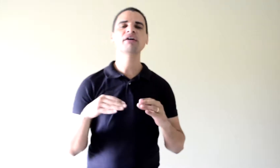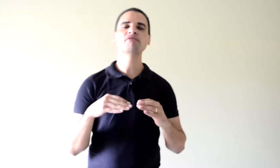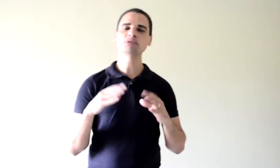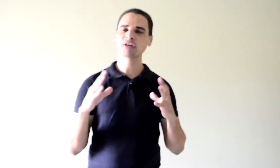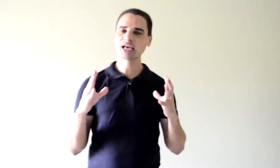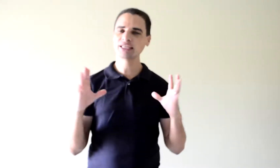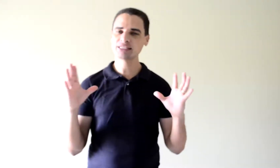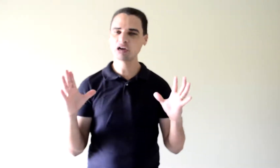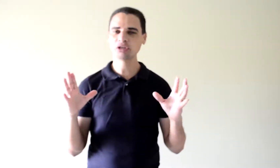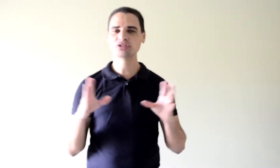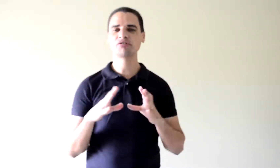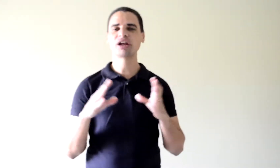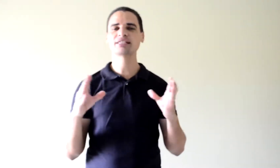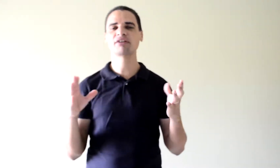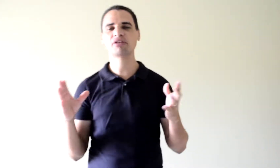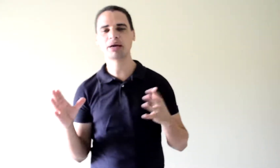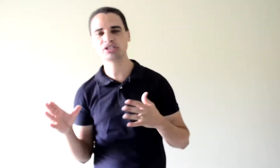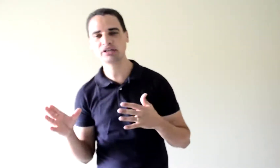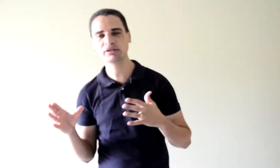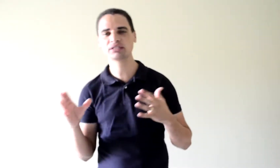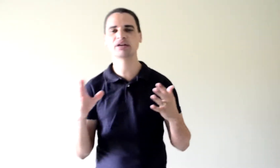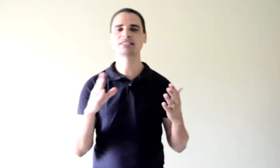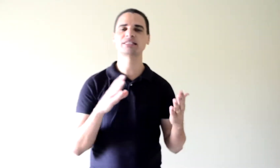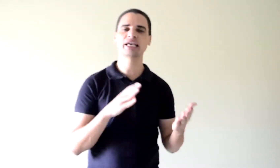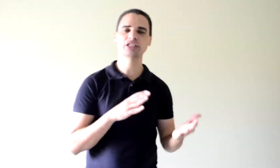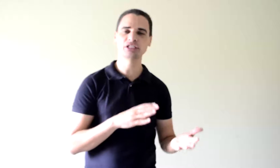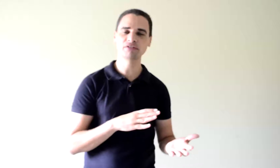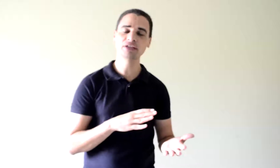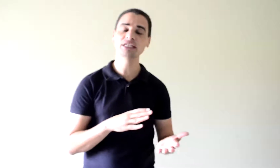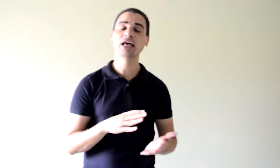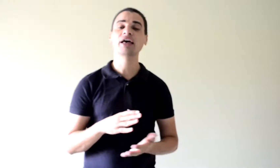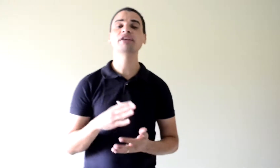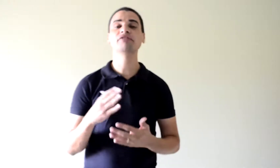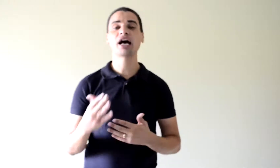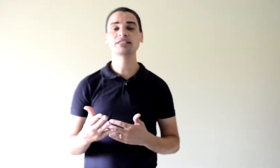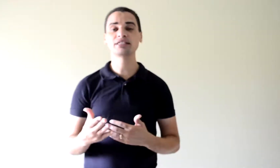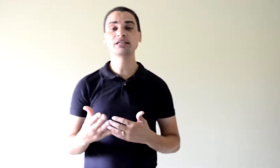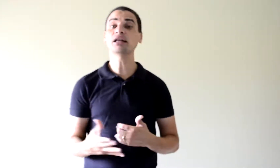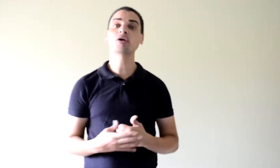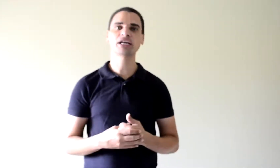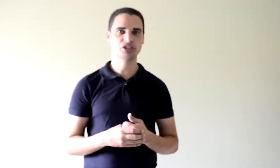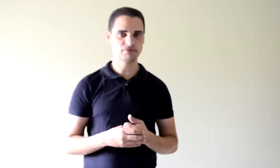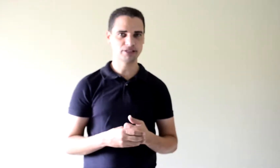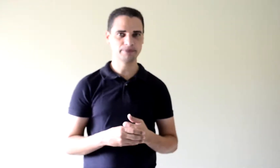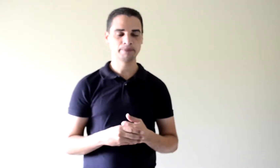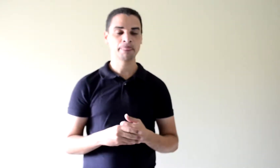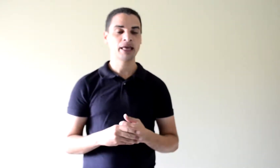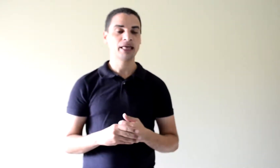Vamos falar aqui inicialmente de frases afirmativas, frases negativas e frases interrogativas.